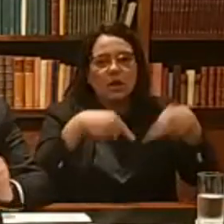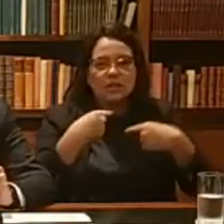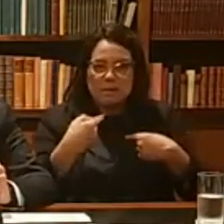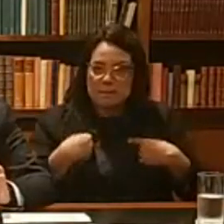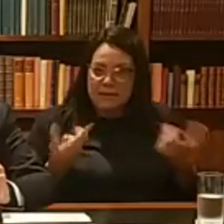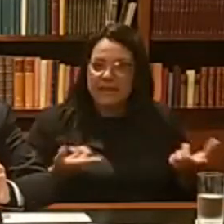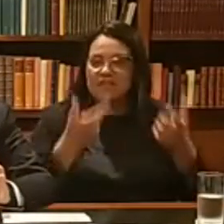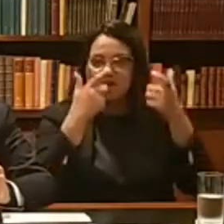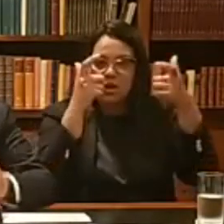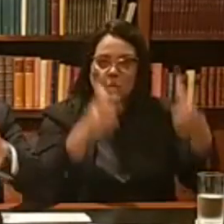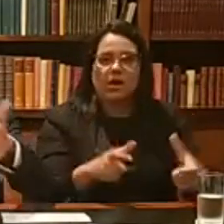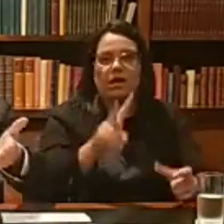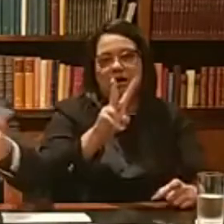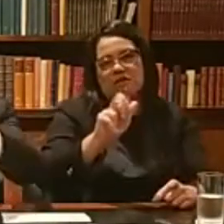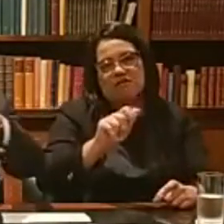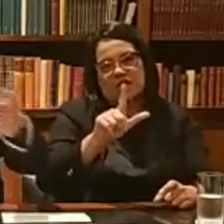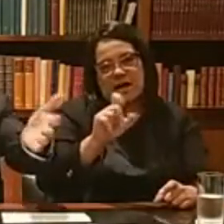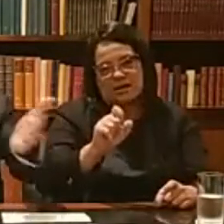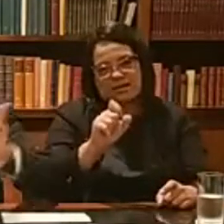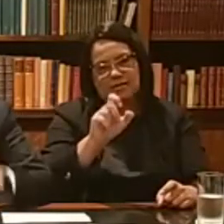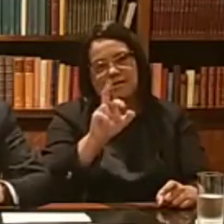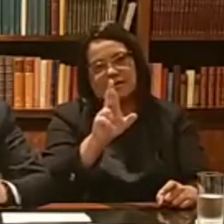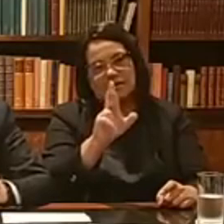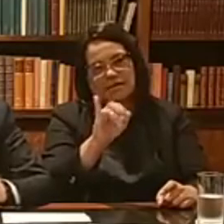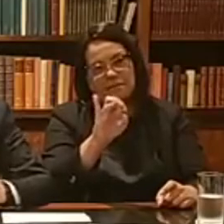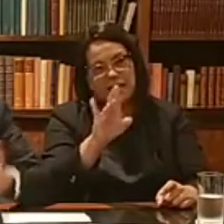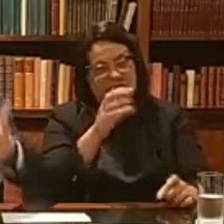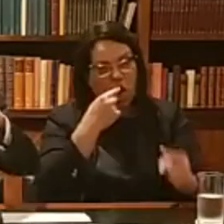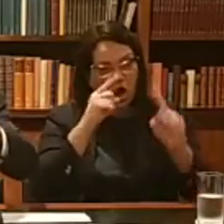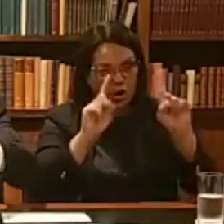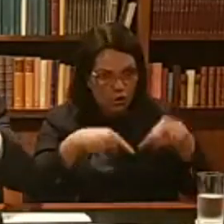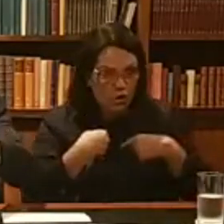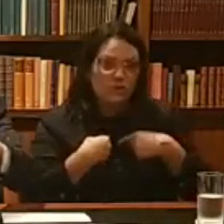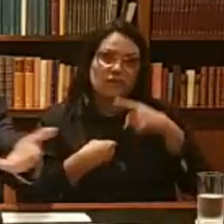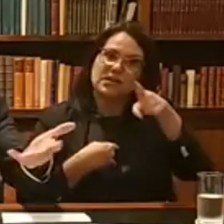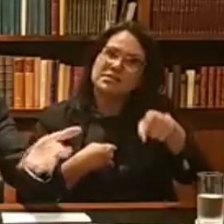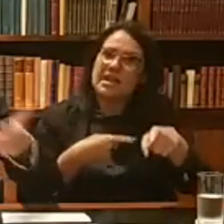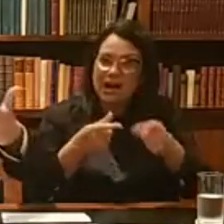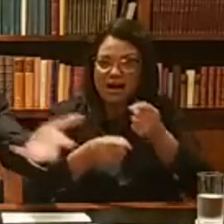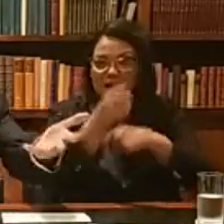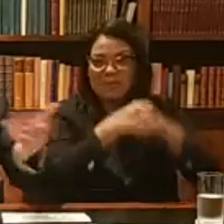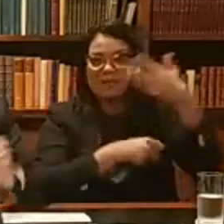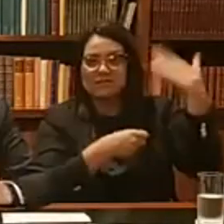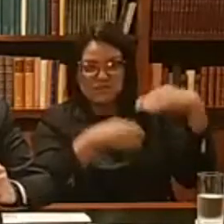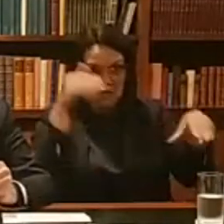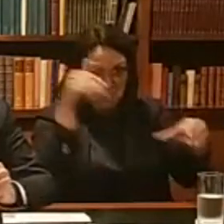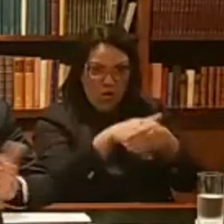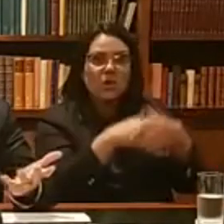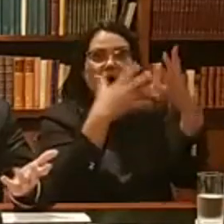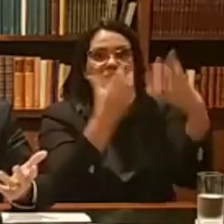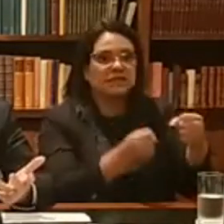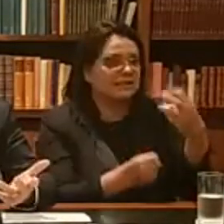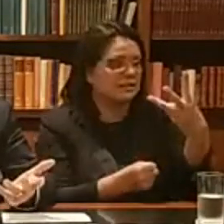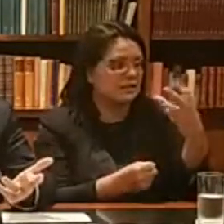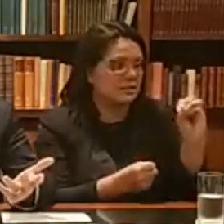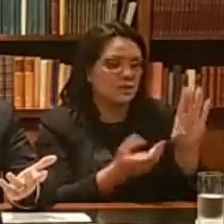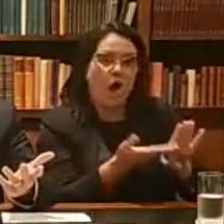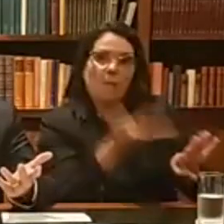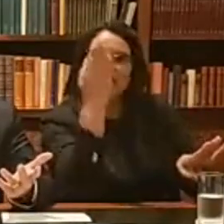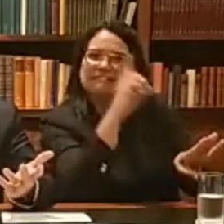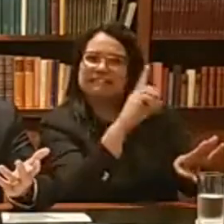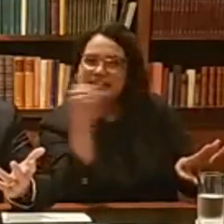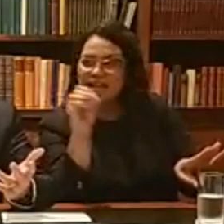no Vado Ribeira, me criticando aí na região do Vado Ribeira, e o senhor votou favorável a aumentar esse montante. Está